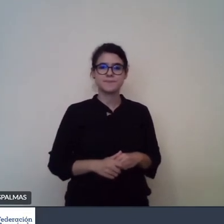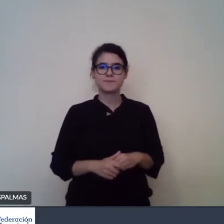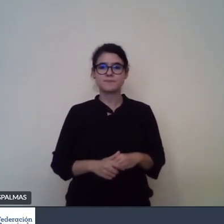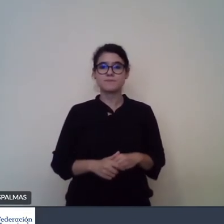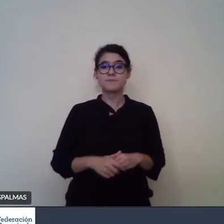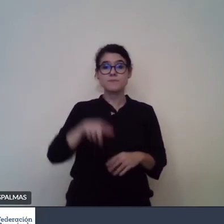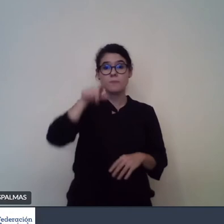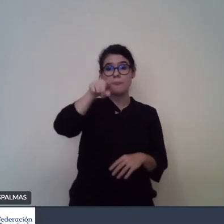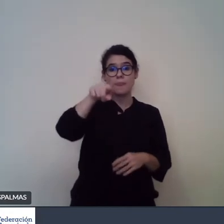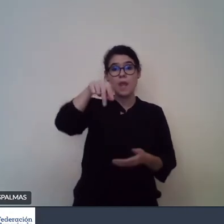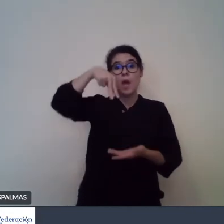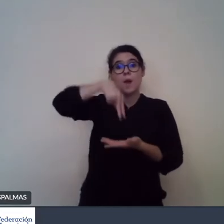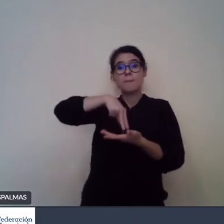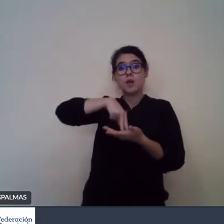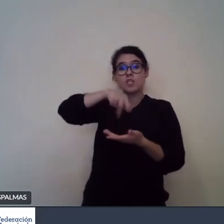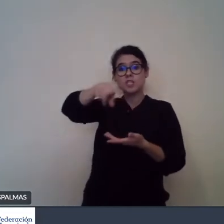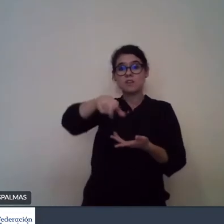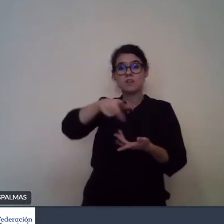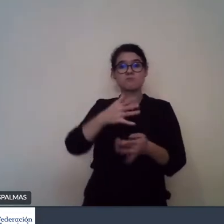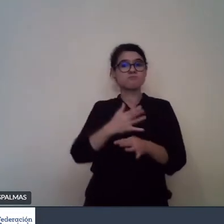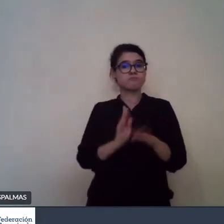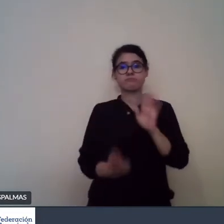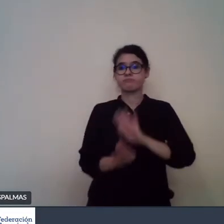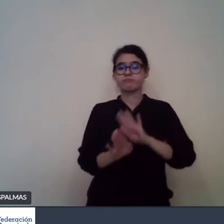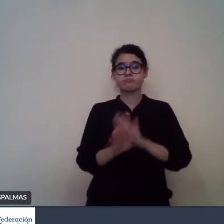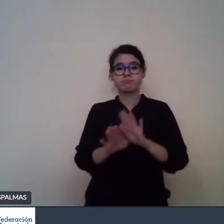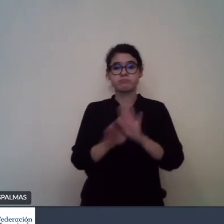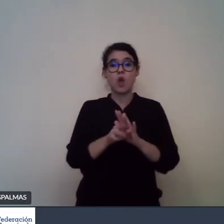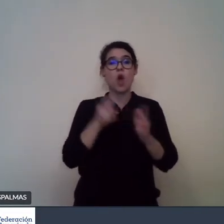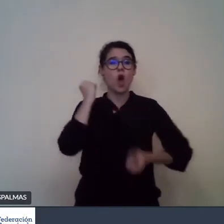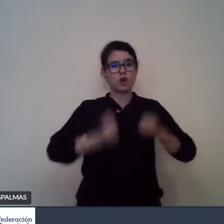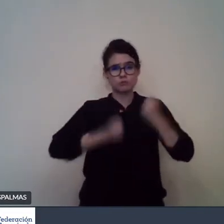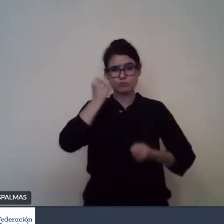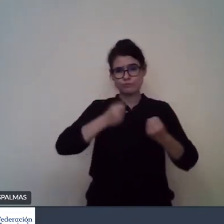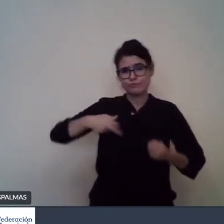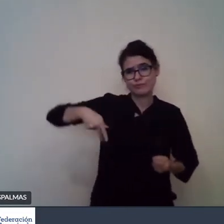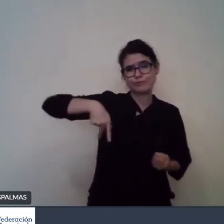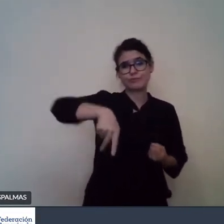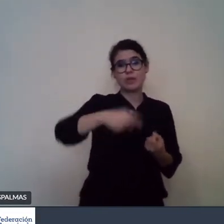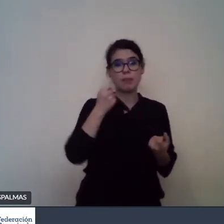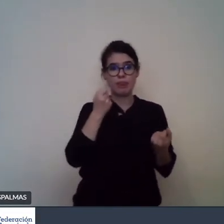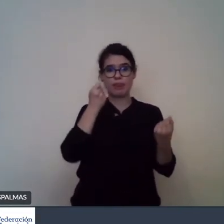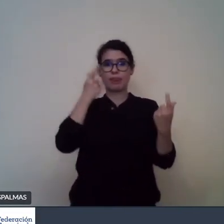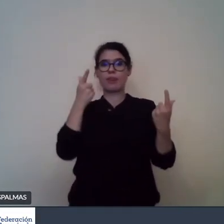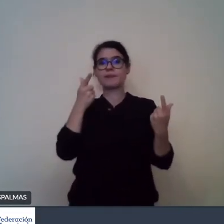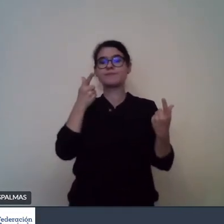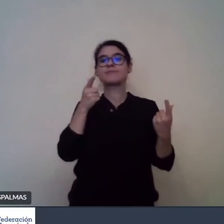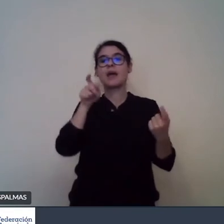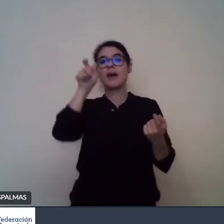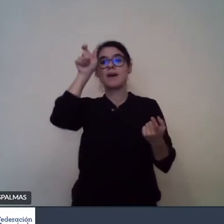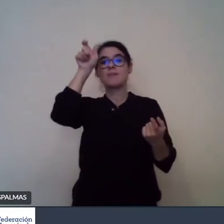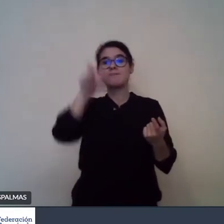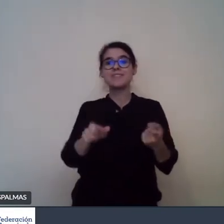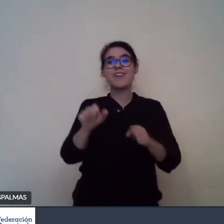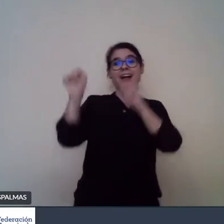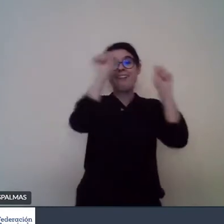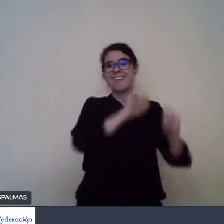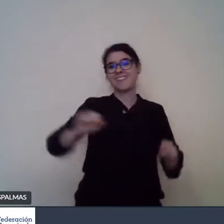Desde esa posición no deja de jugar. Sprinta de nuevo, dándose cuenta de que su jugador, el jugador defensor, no está